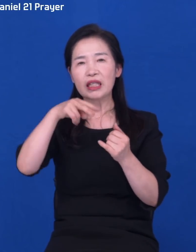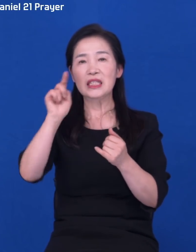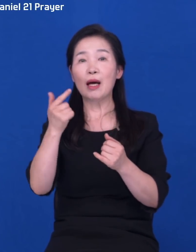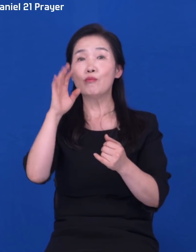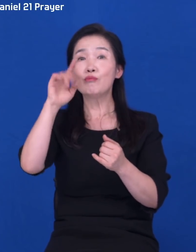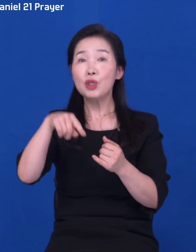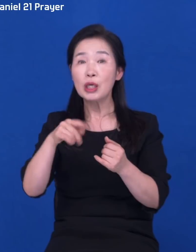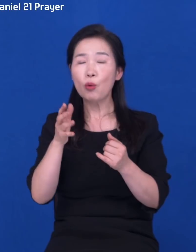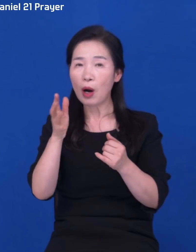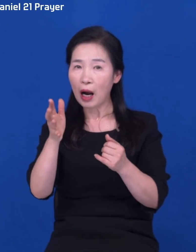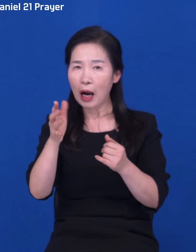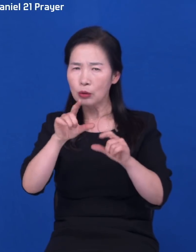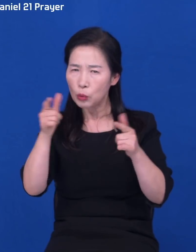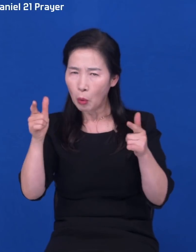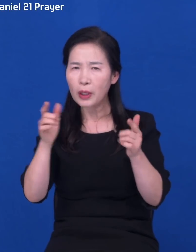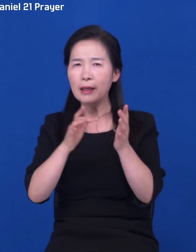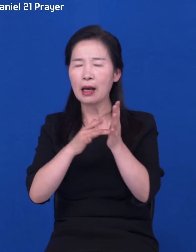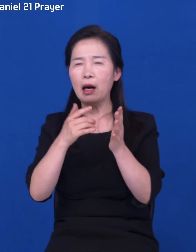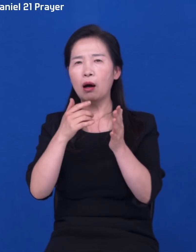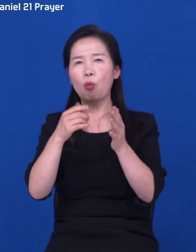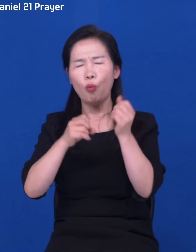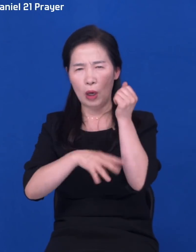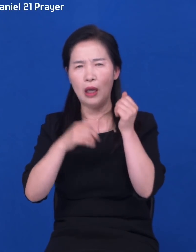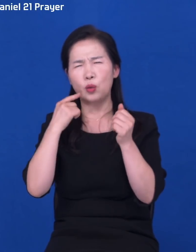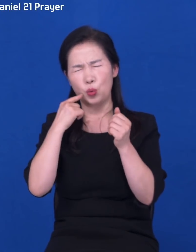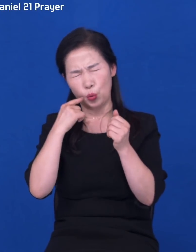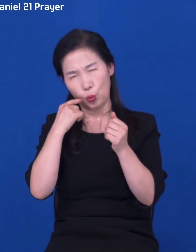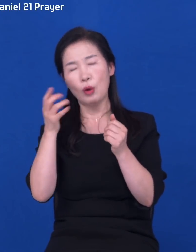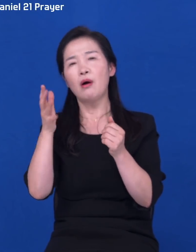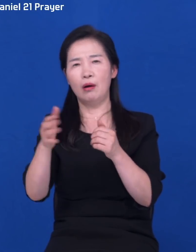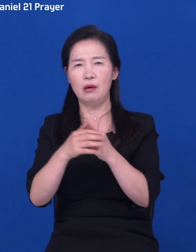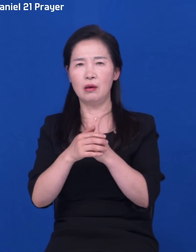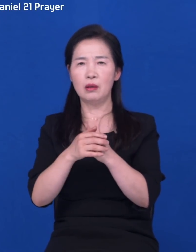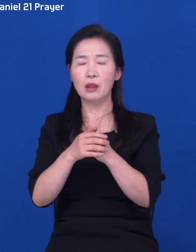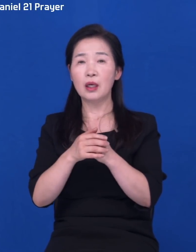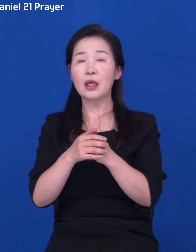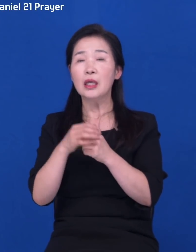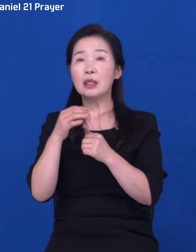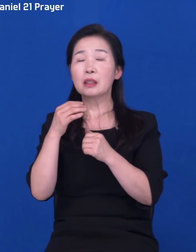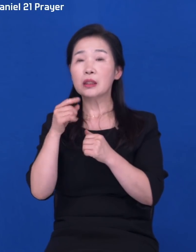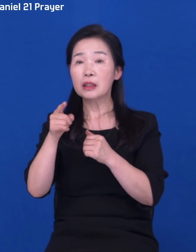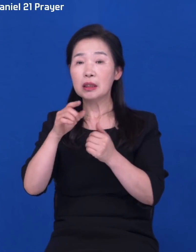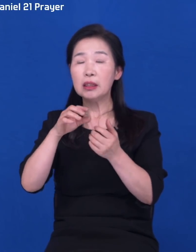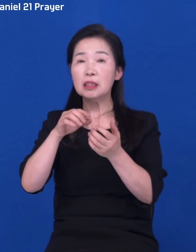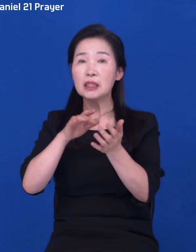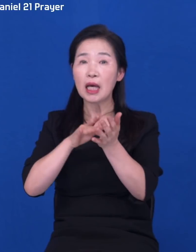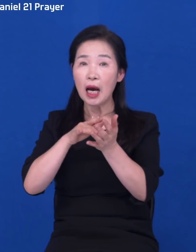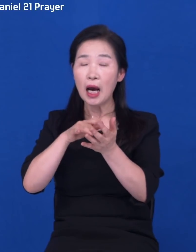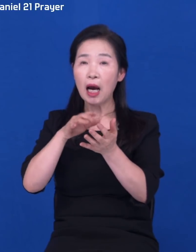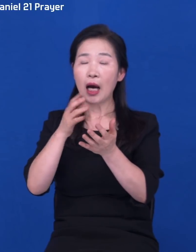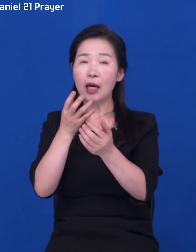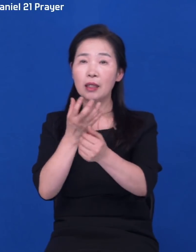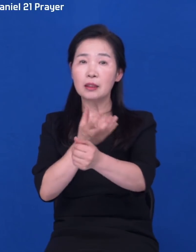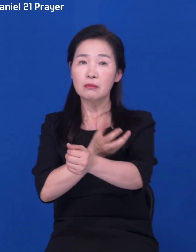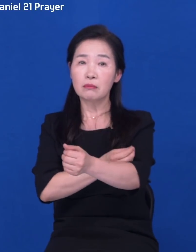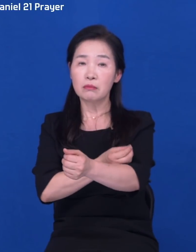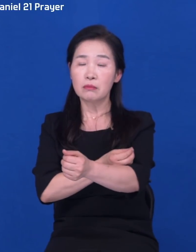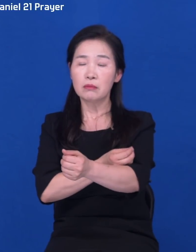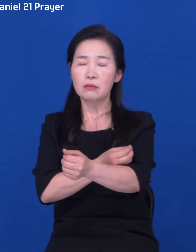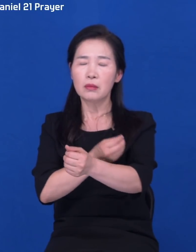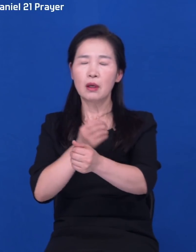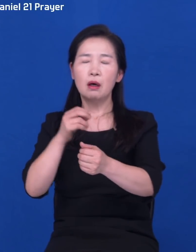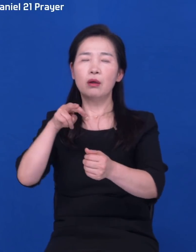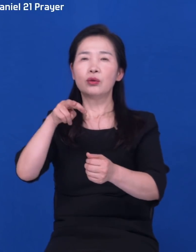의료진들이 그러시더라고요. 그 약을 믹스해서 맞게 됐는데 맞자마자 바로 주사 쇼크가 왔어요.